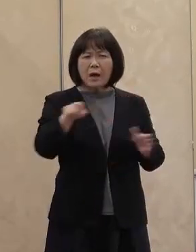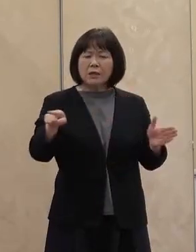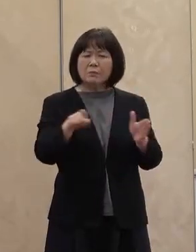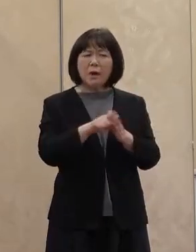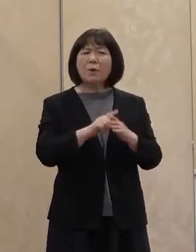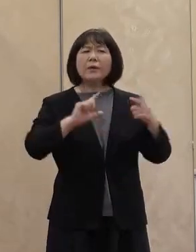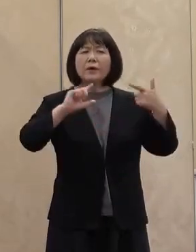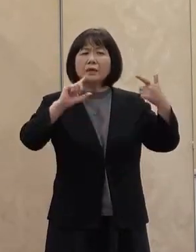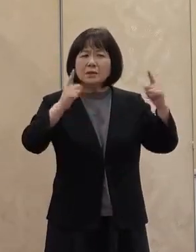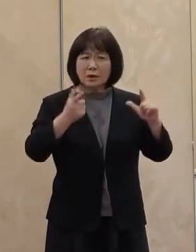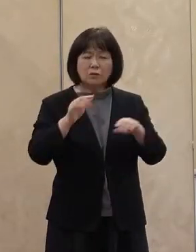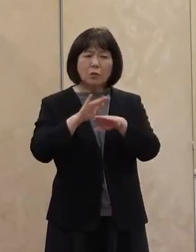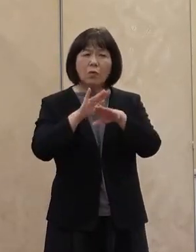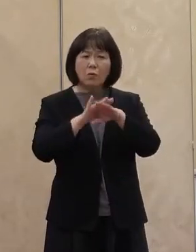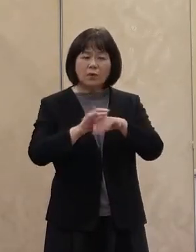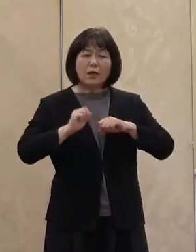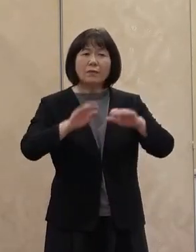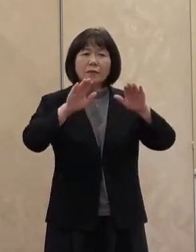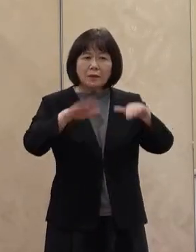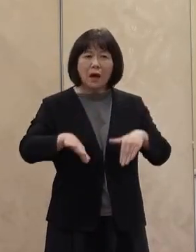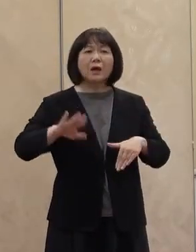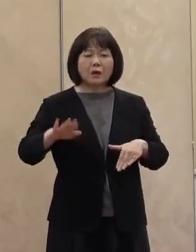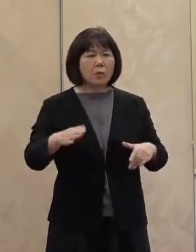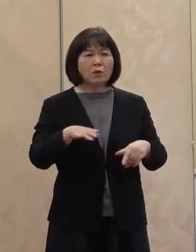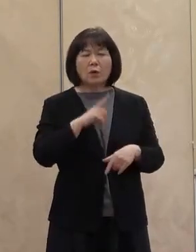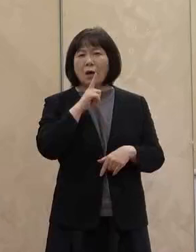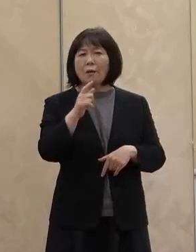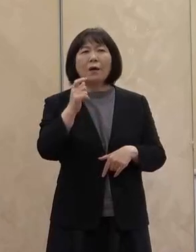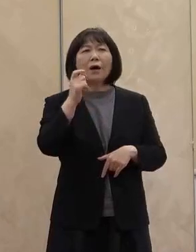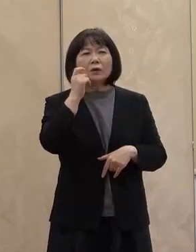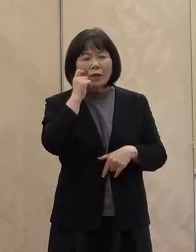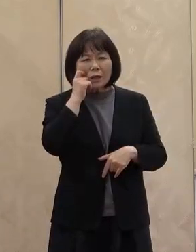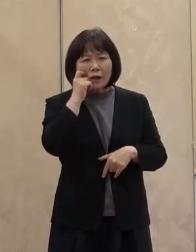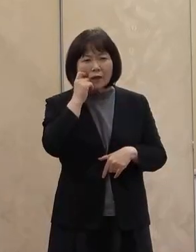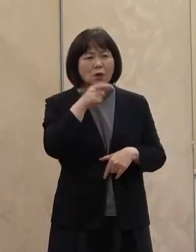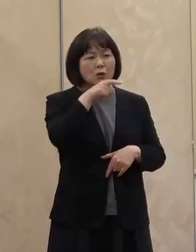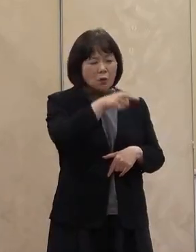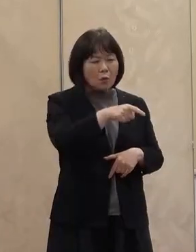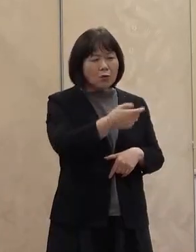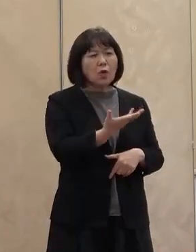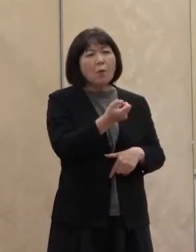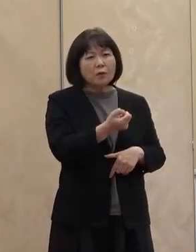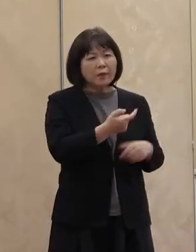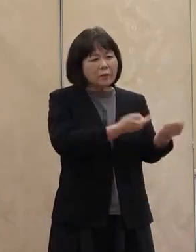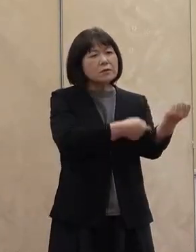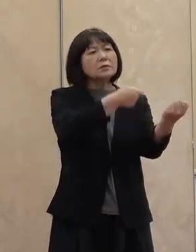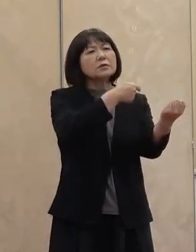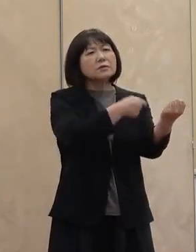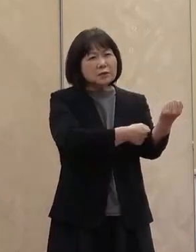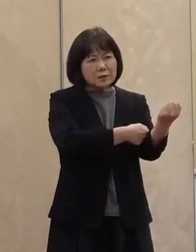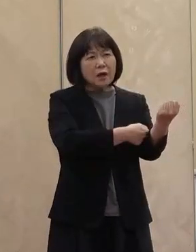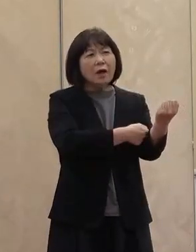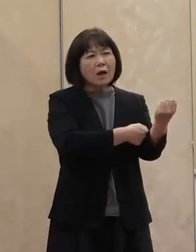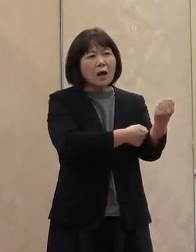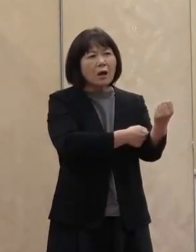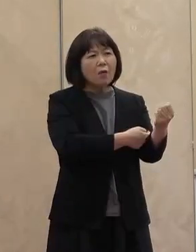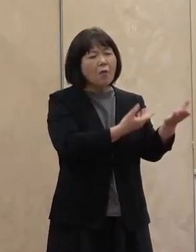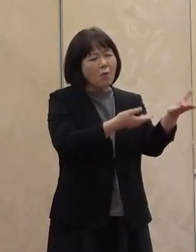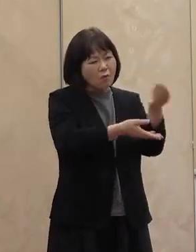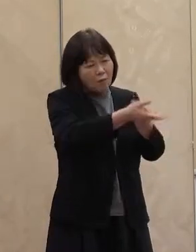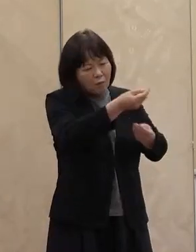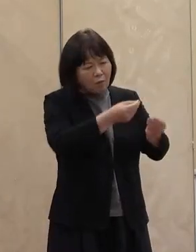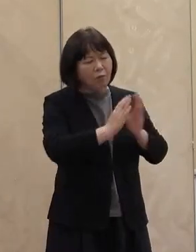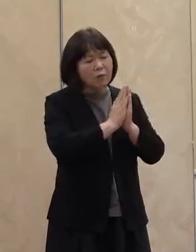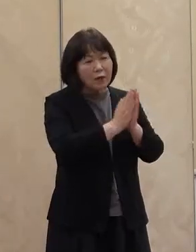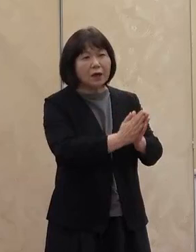ので交わることはありませんでしたが、今回そうも言ってられないので、民間が持っているノウハウなんかもちょっと工業のために出してくれということ